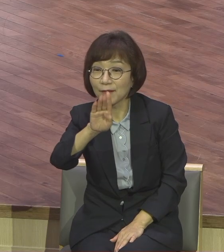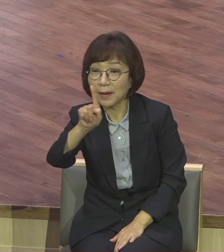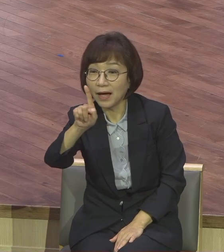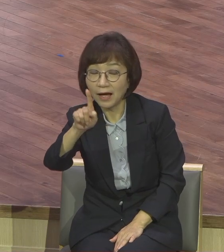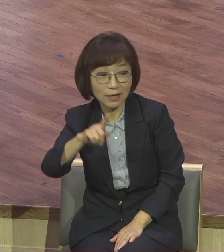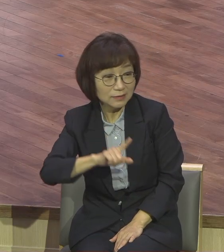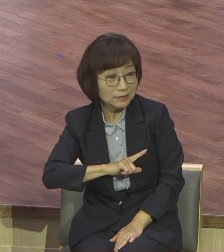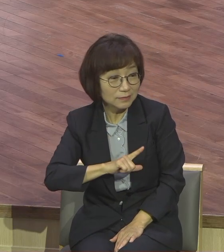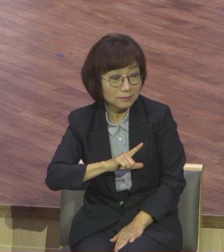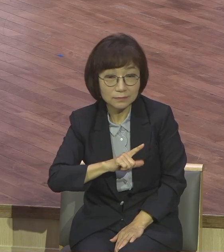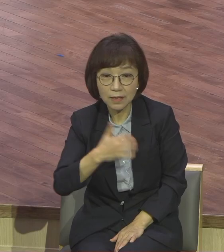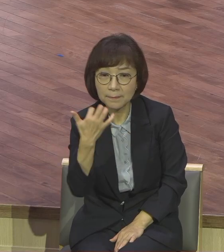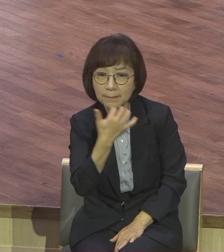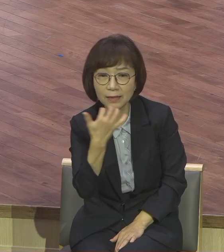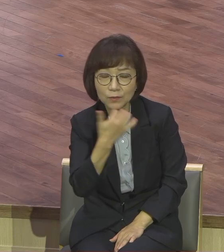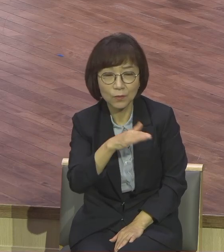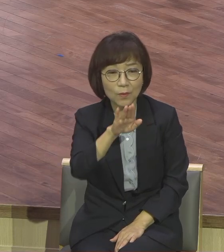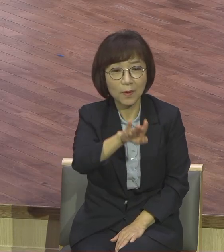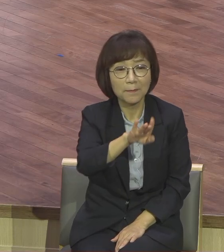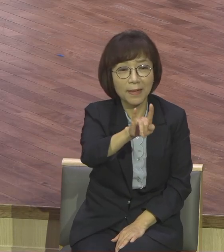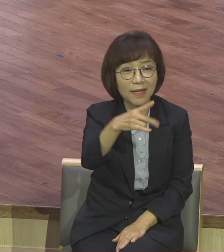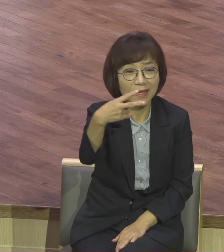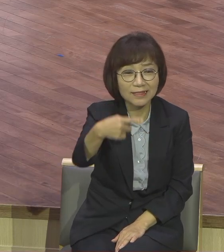하느냐? 바울이 개바는